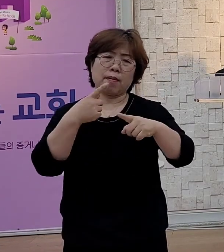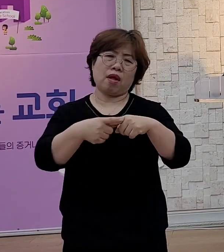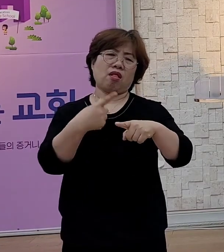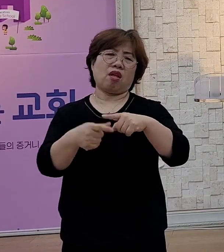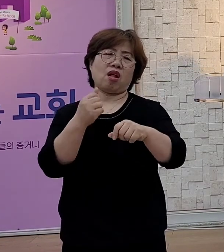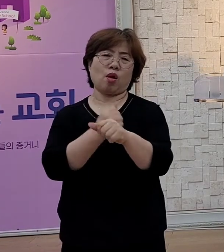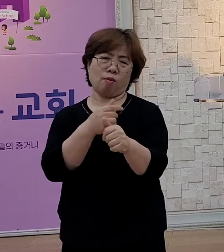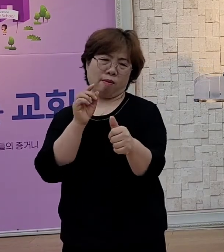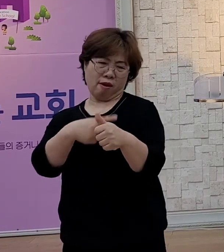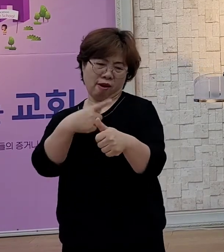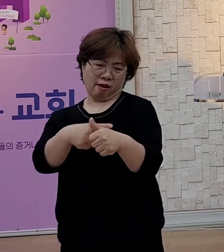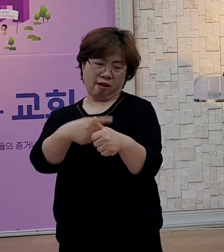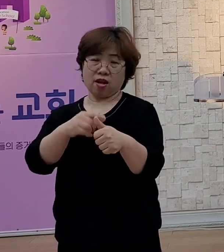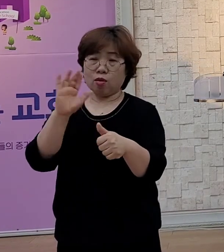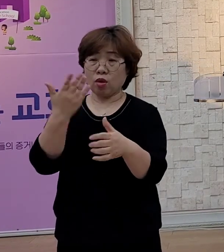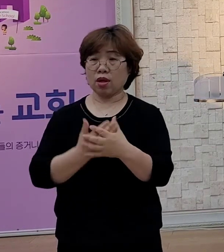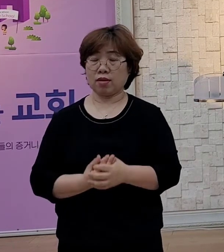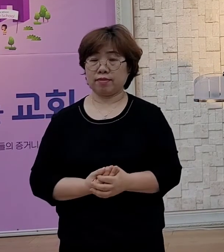난도질을 합니다.